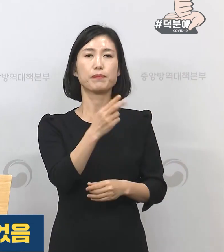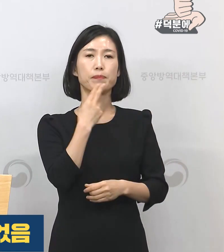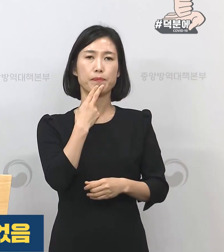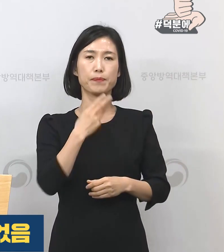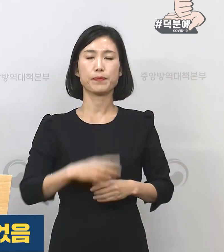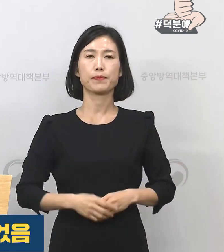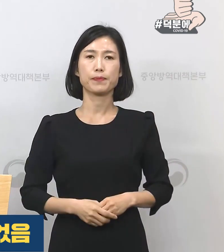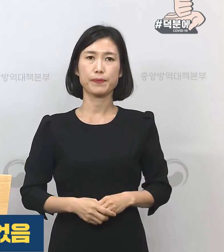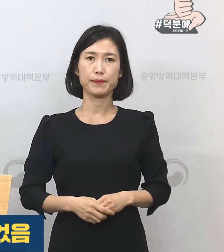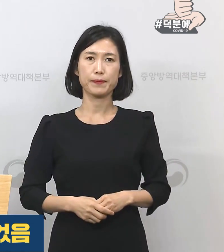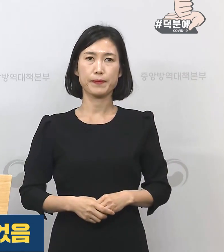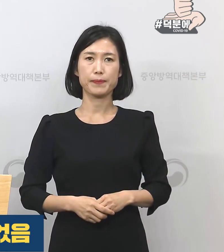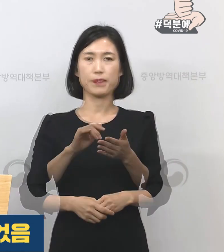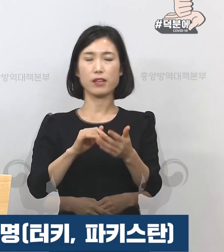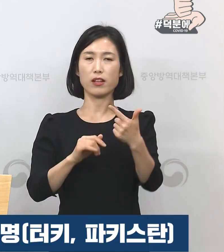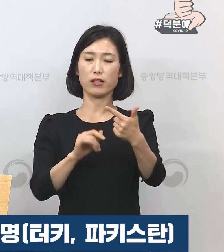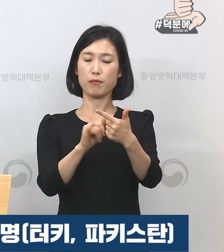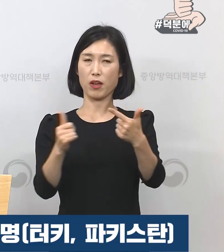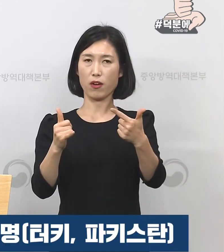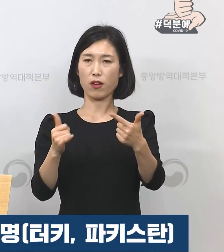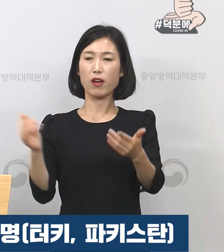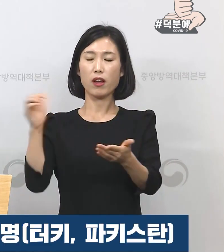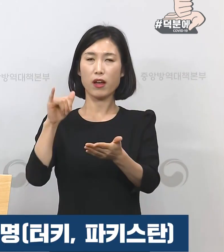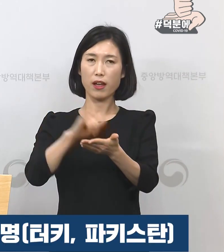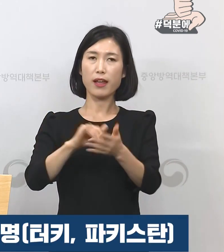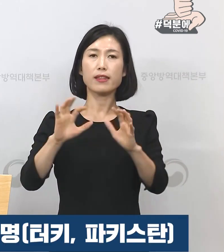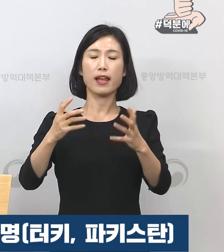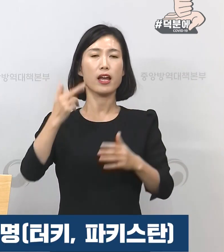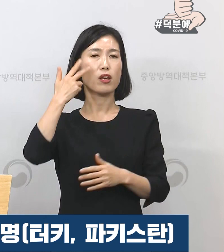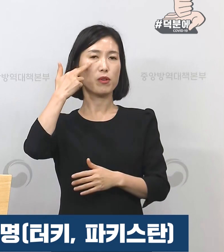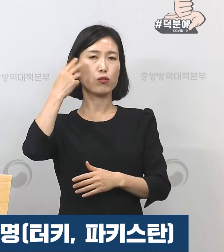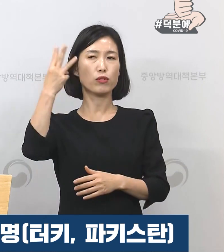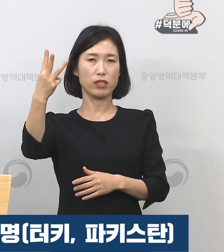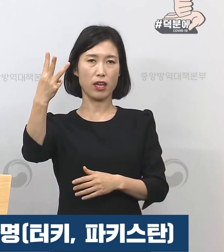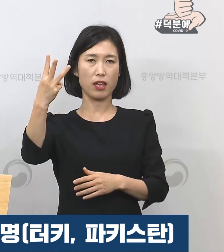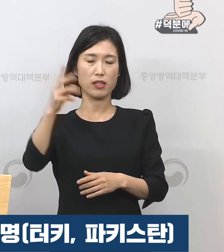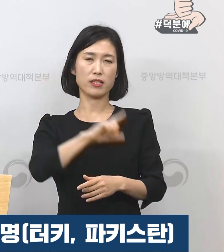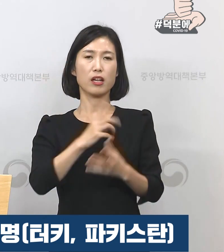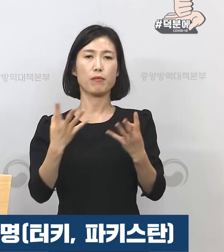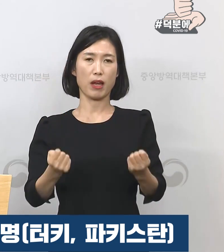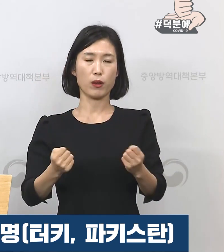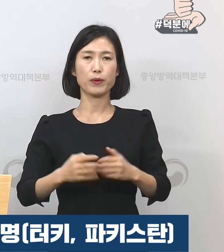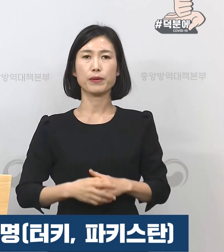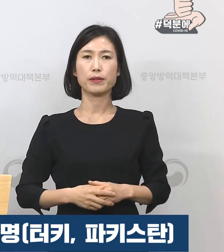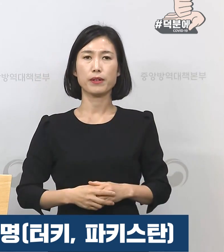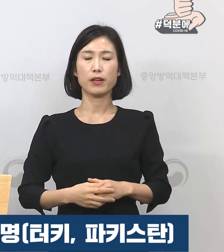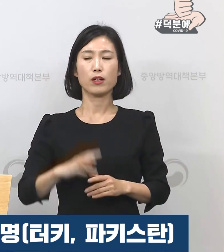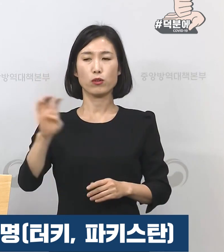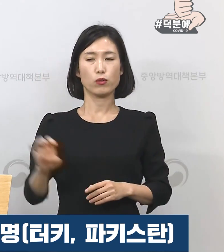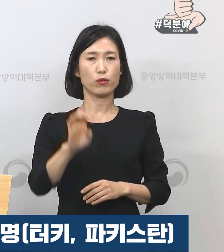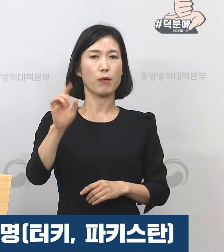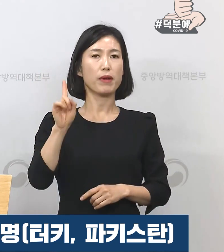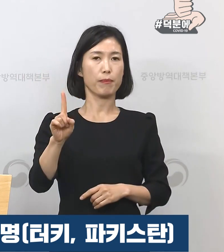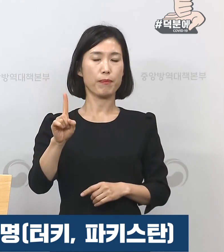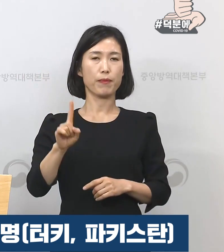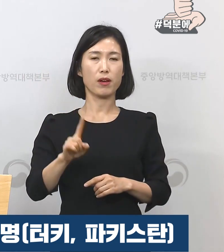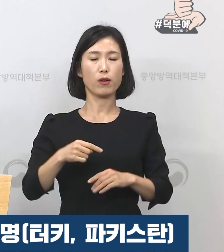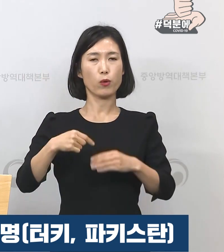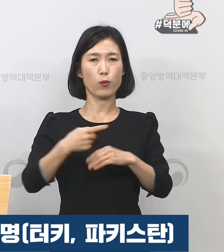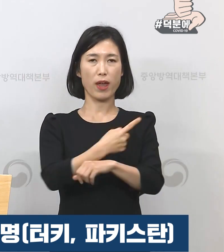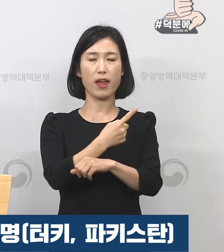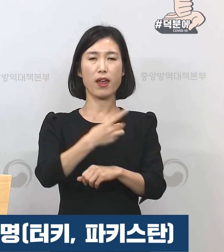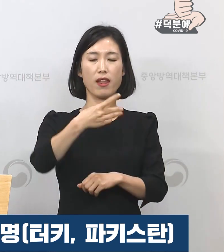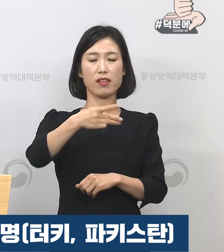건도 없습니다. 유입 국가는 미국이 3명으로 가장 많고 유럽 1명,